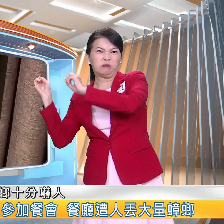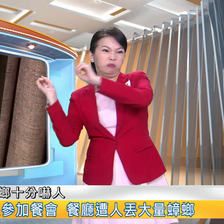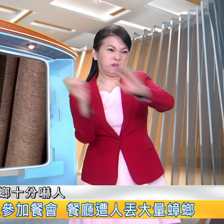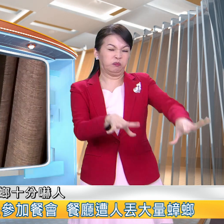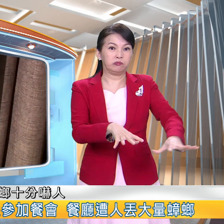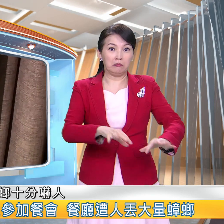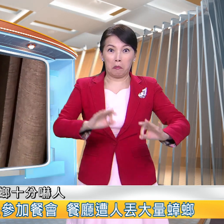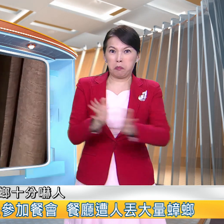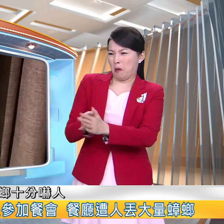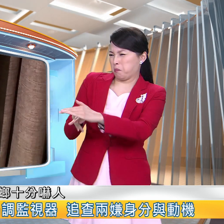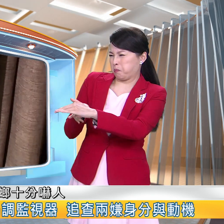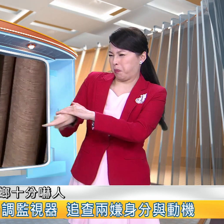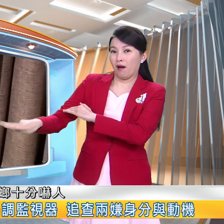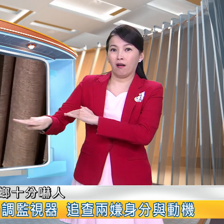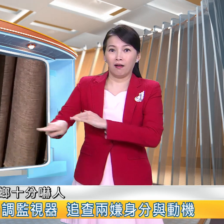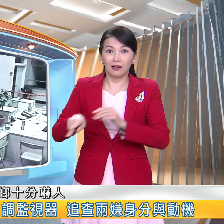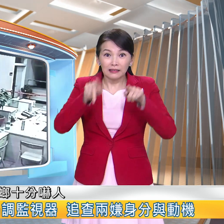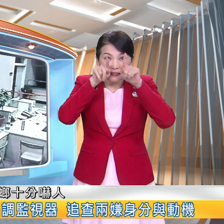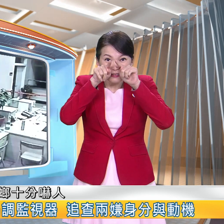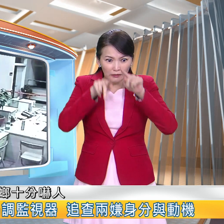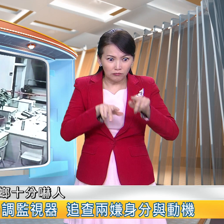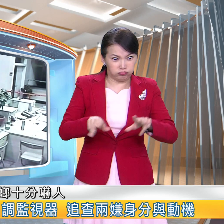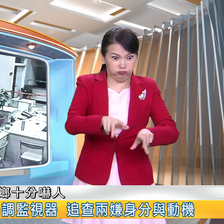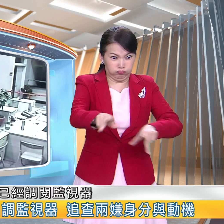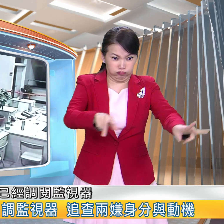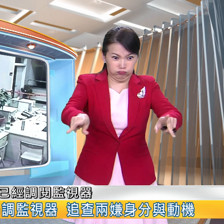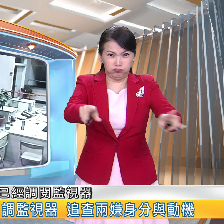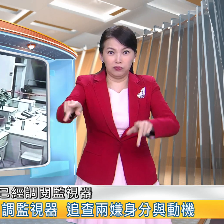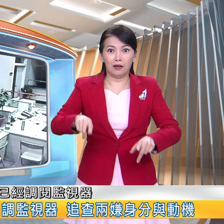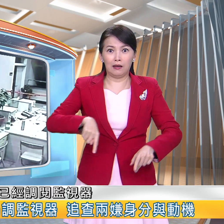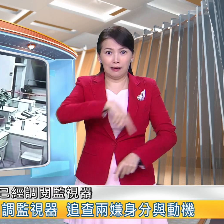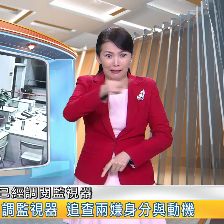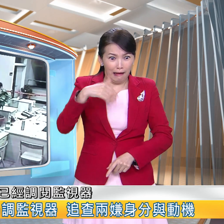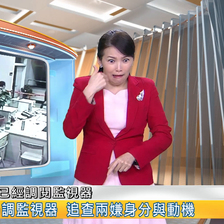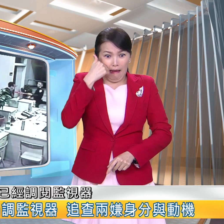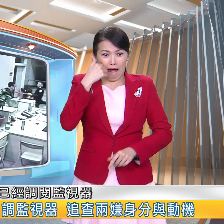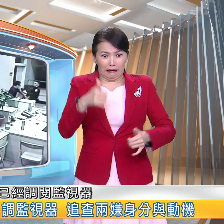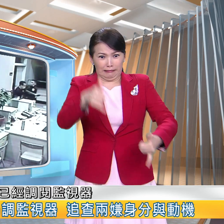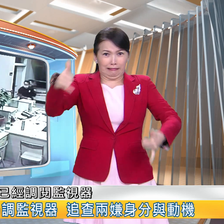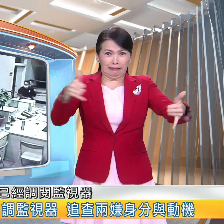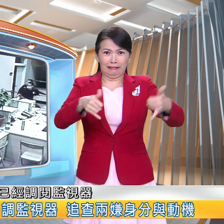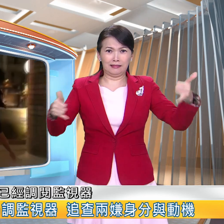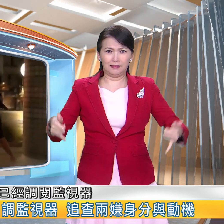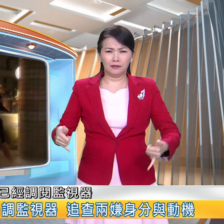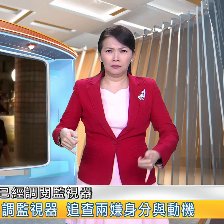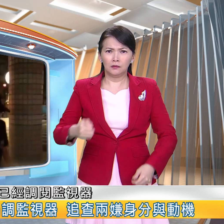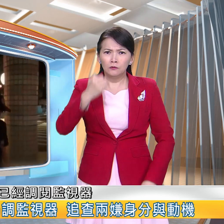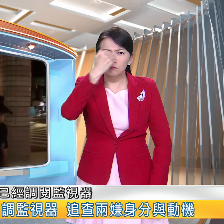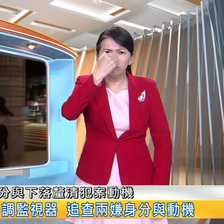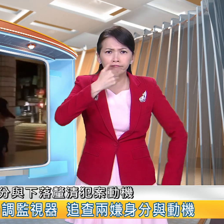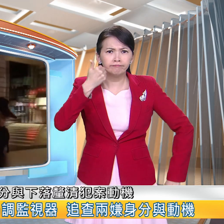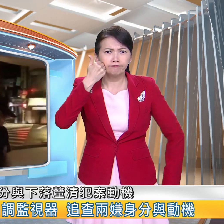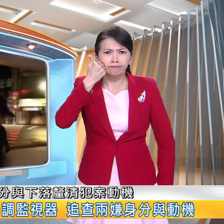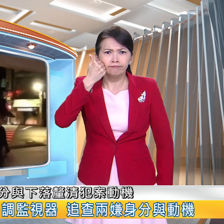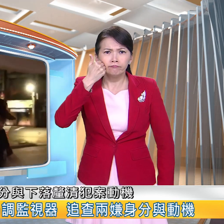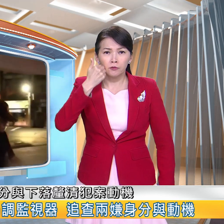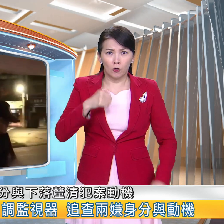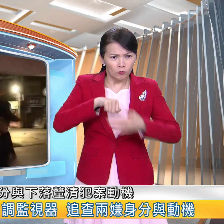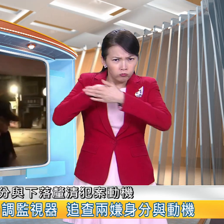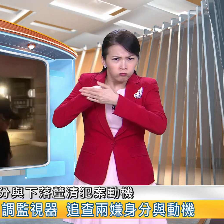螂，十分吓人。中山警分局已经调阅监视器，来追查两名嫌犯